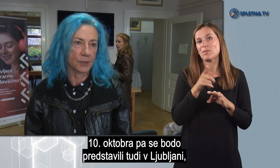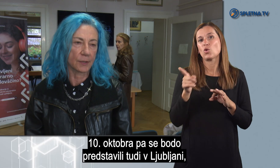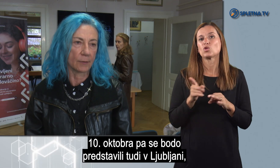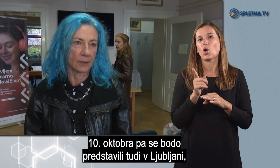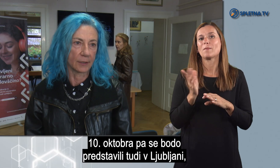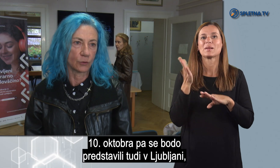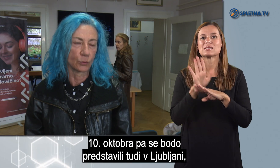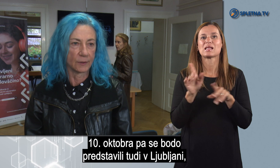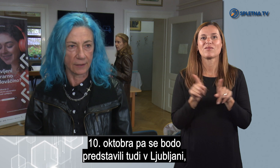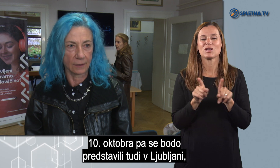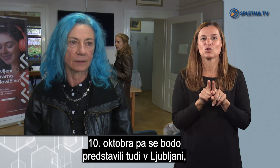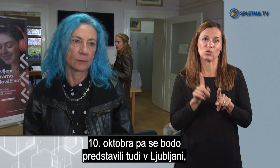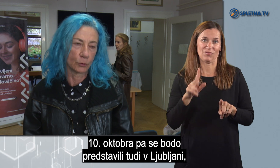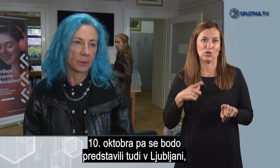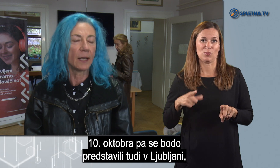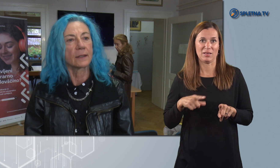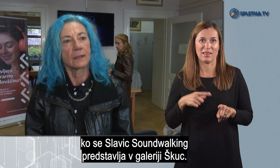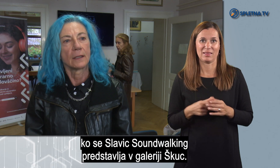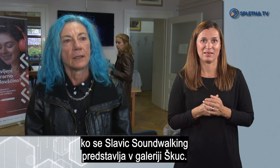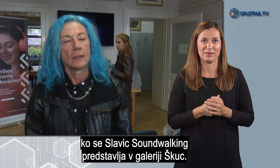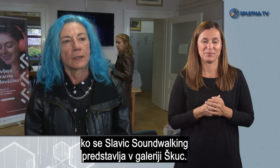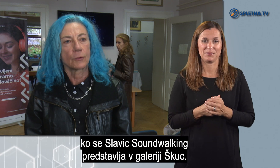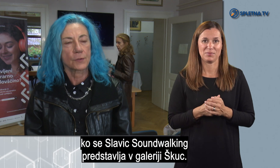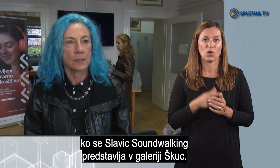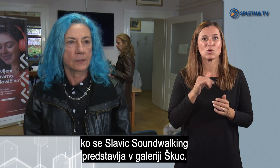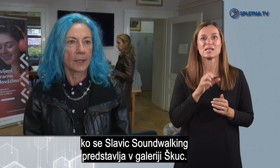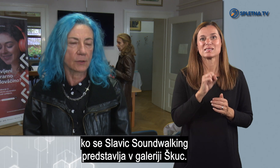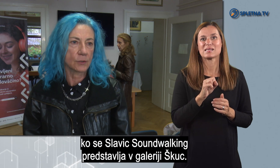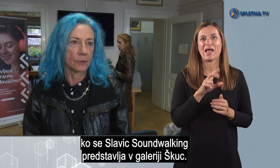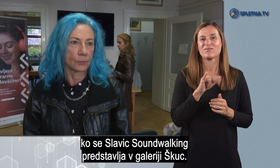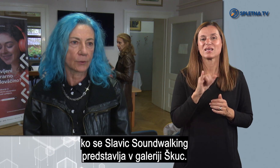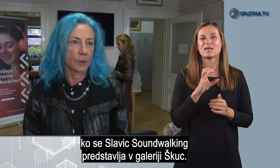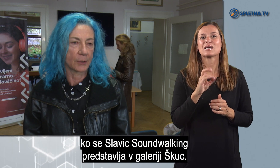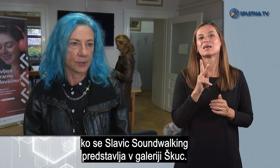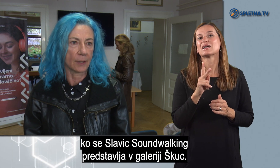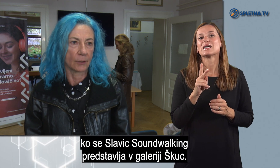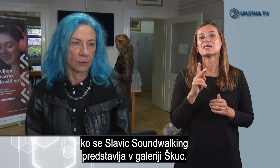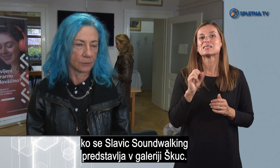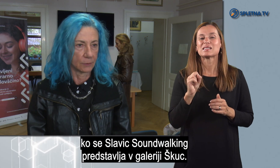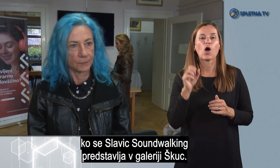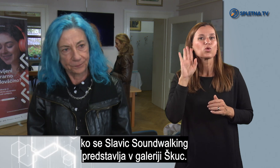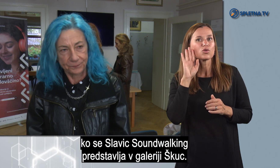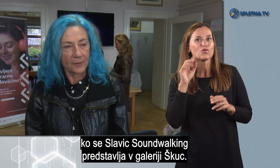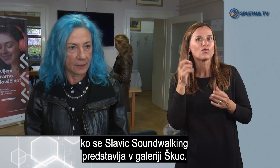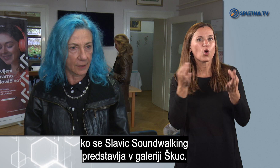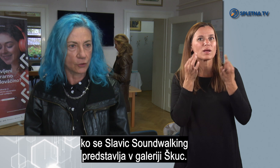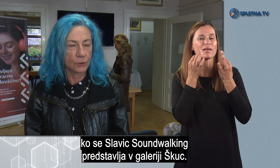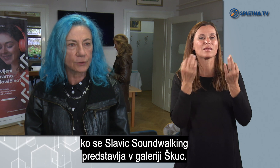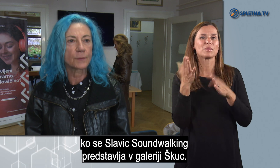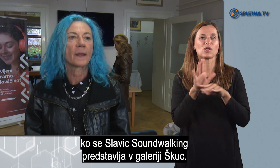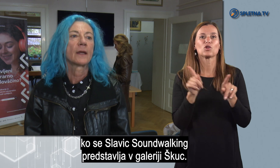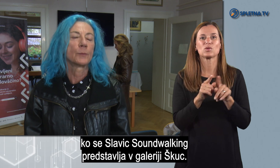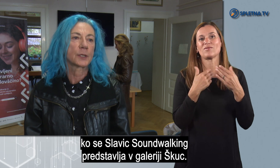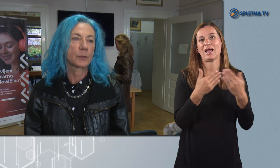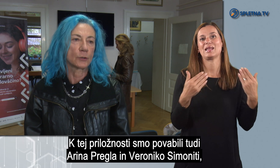bodo predstavili tudi v Ljubljani, ko se Slavic Soundwalking predstavlja v galeriji